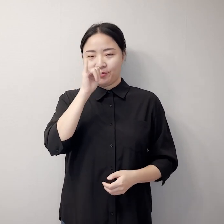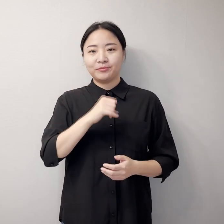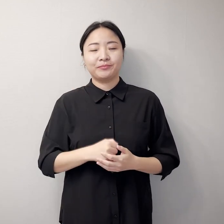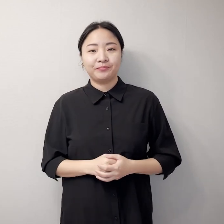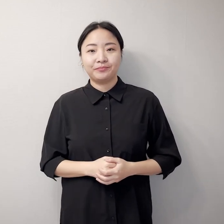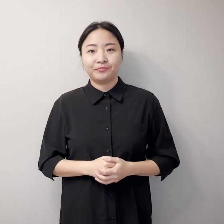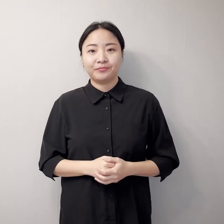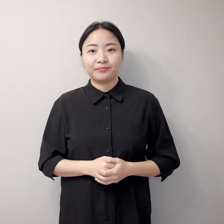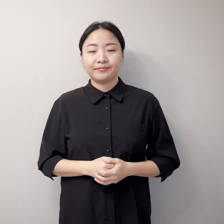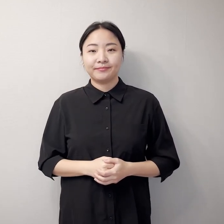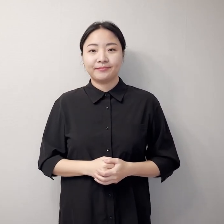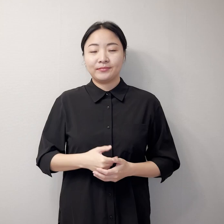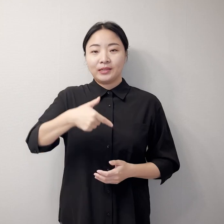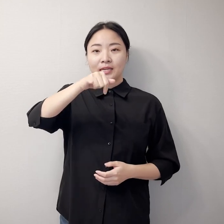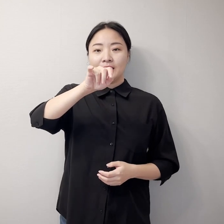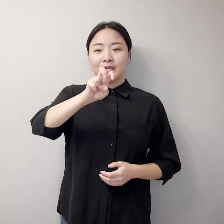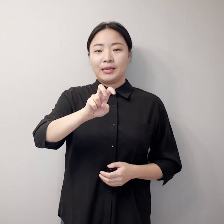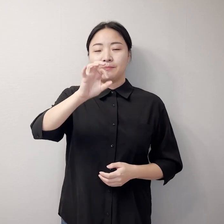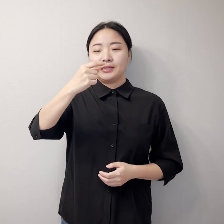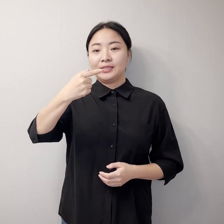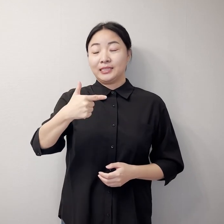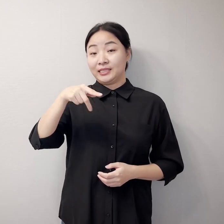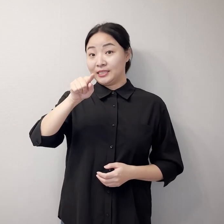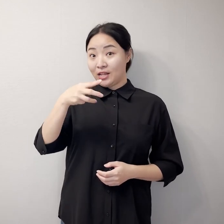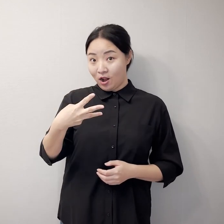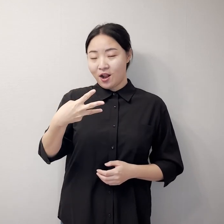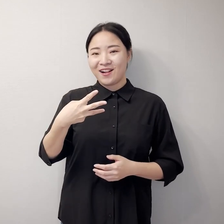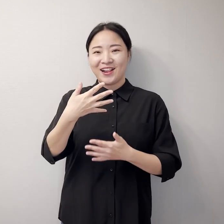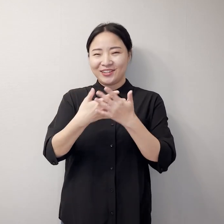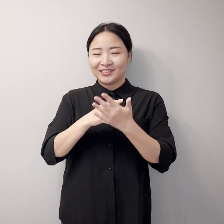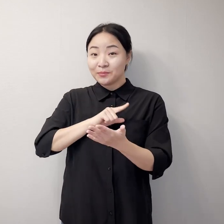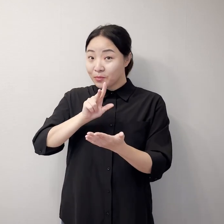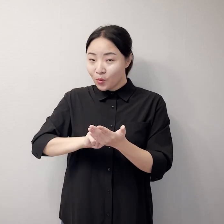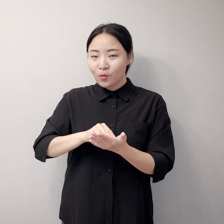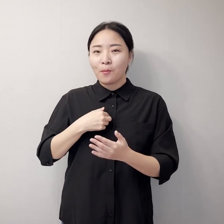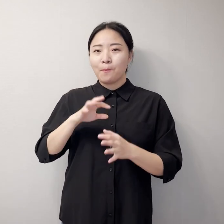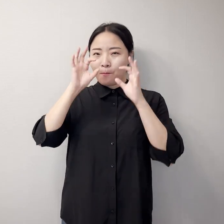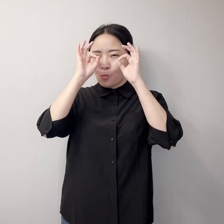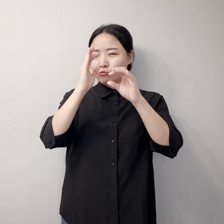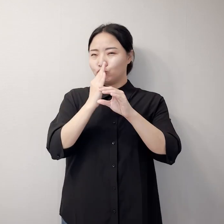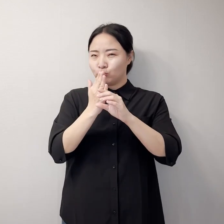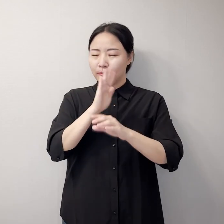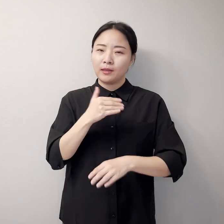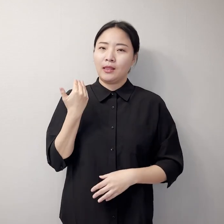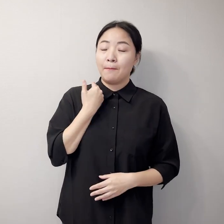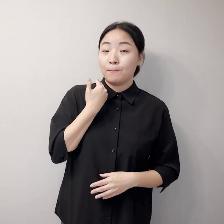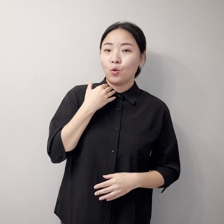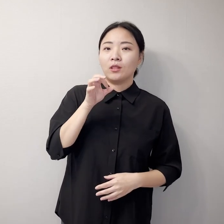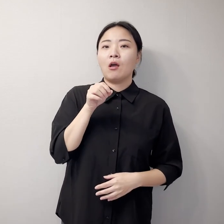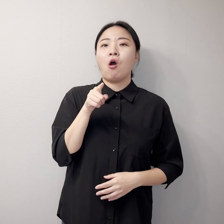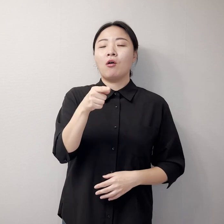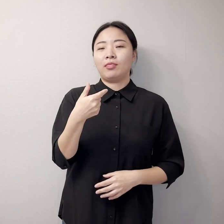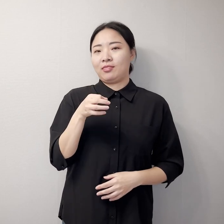있습니다 김은설의 영상 작품 보고 있지만 보이지 않는 언어는